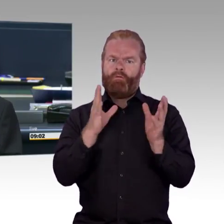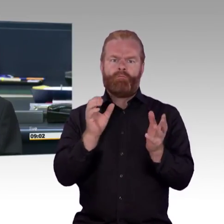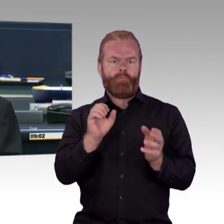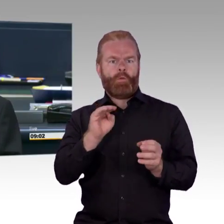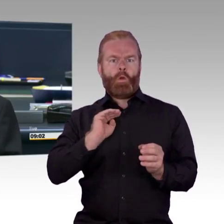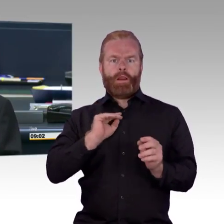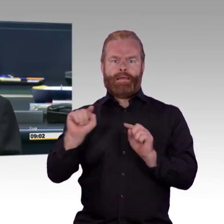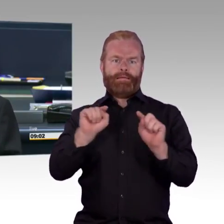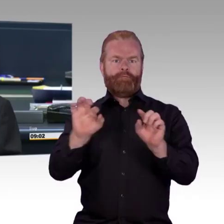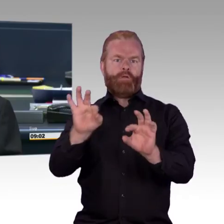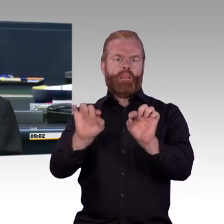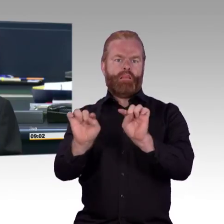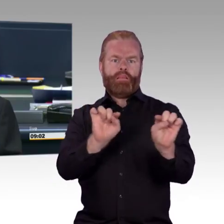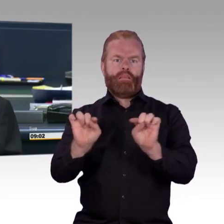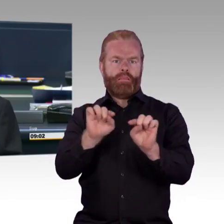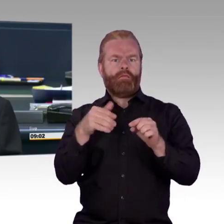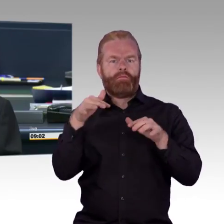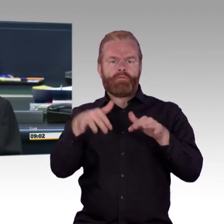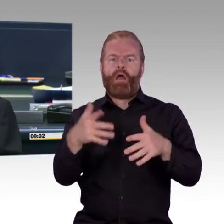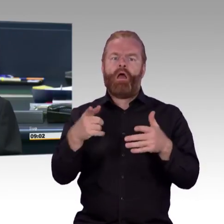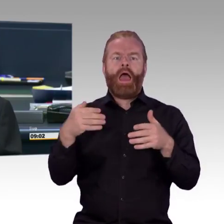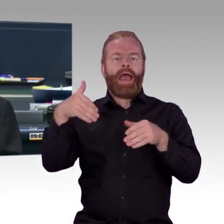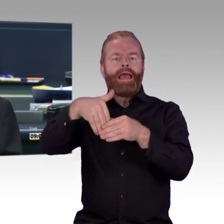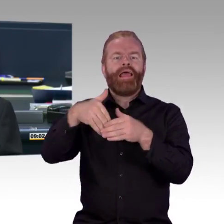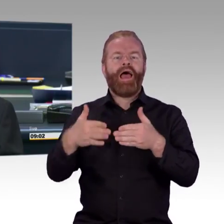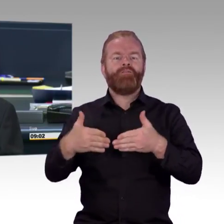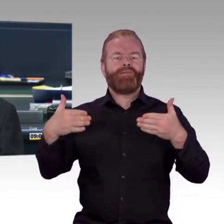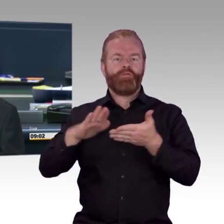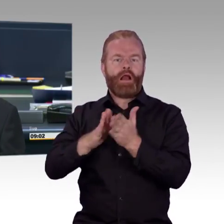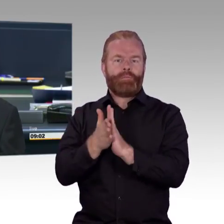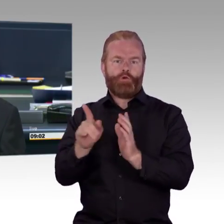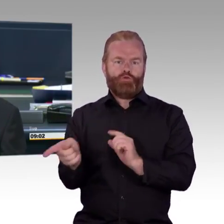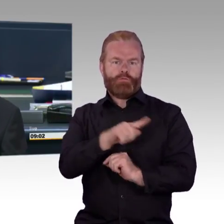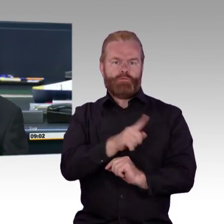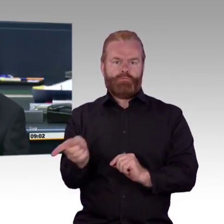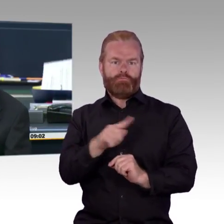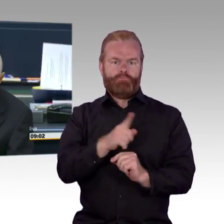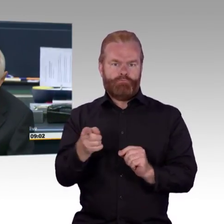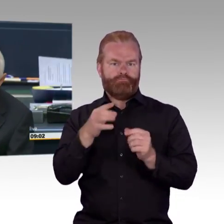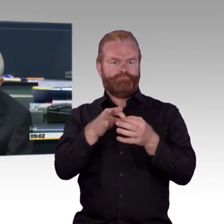erweitern. Von der Frist für den Beginn der Beratungen soll soweit erforderlich abgewichen werden.